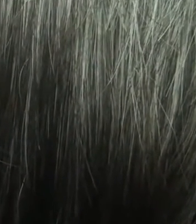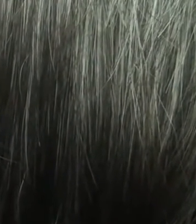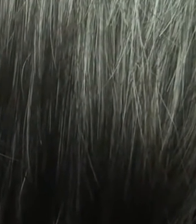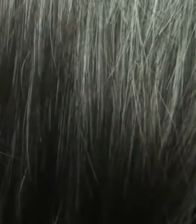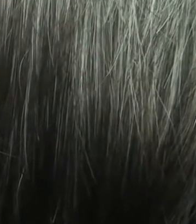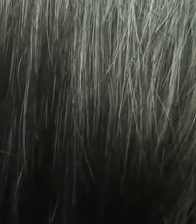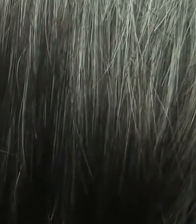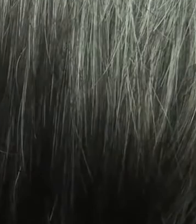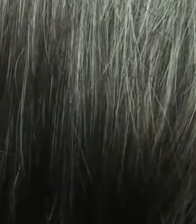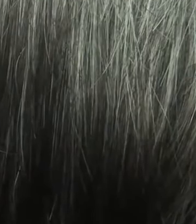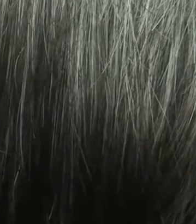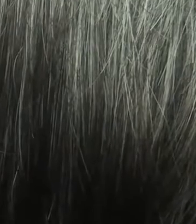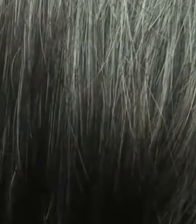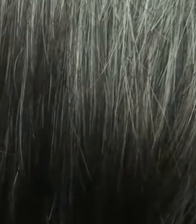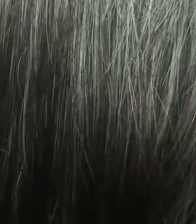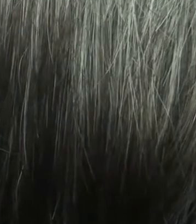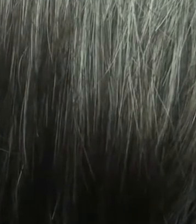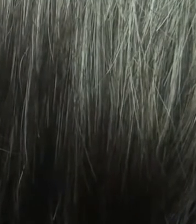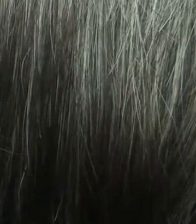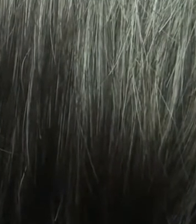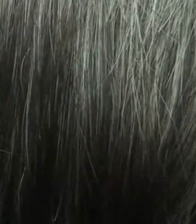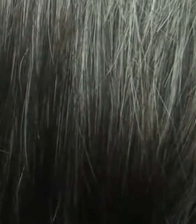예.